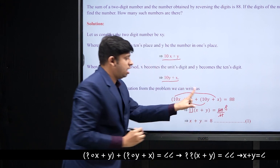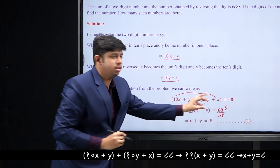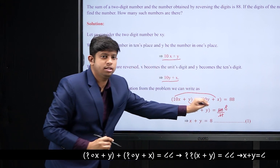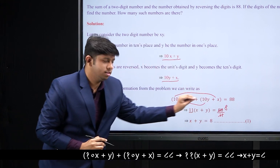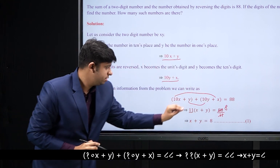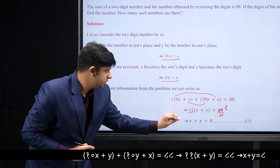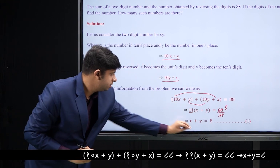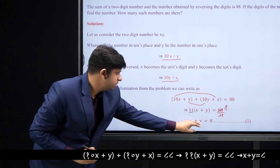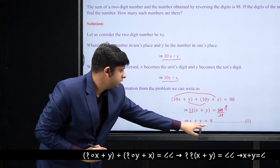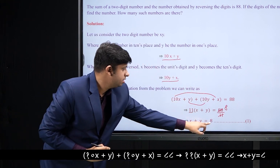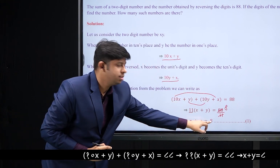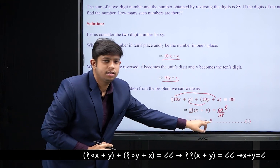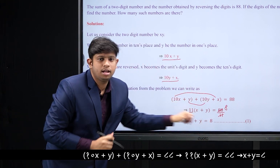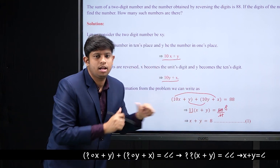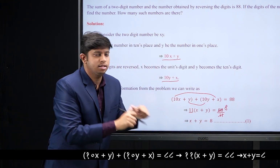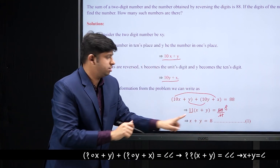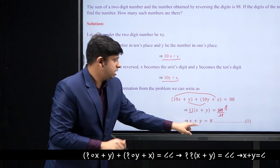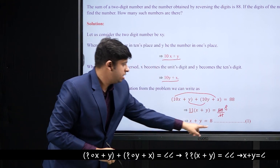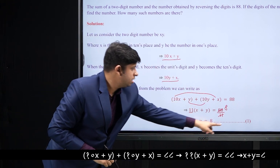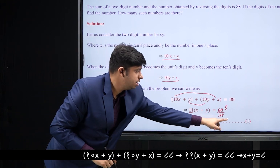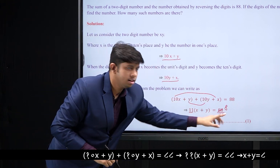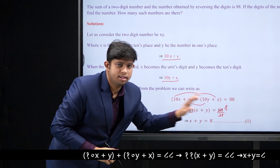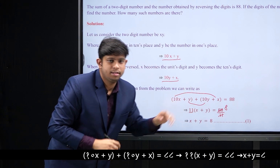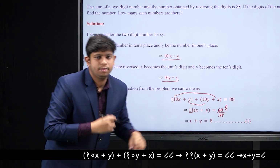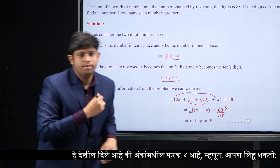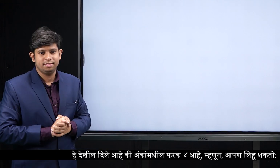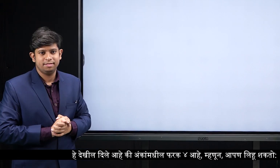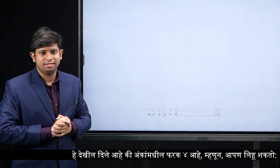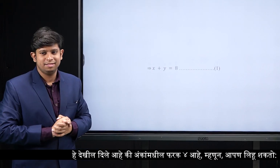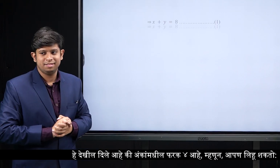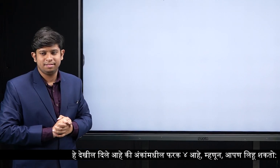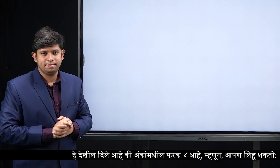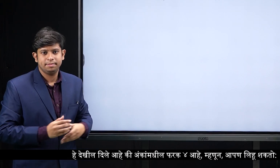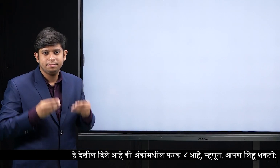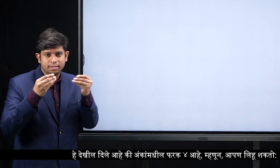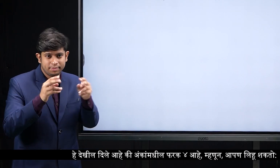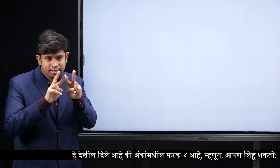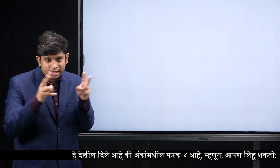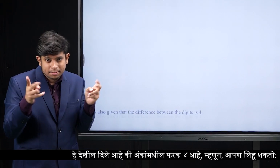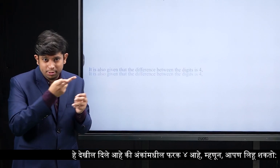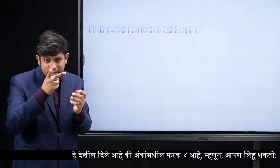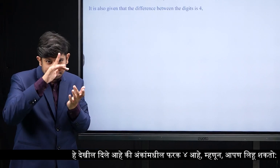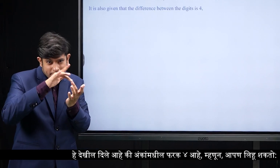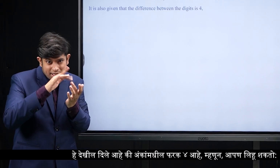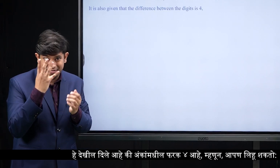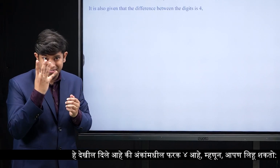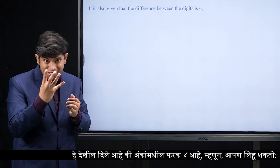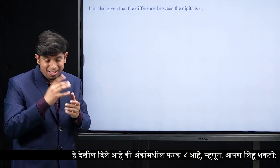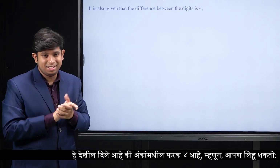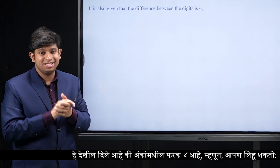पुढे x अधिक y बरोबर 8. हे देखील दिले आहे की अंकामधील फरक 4 आहे,